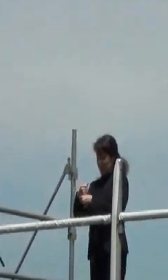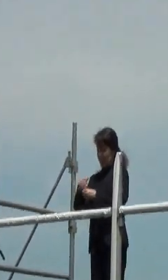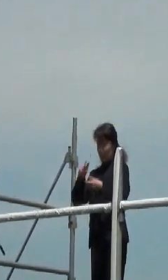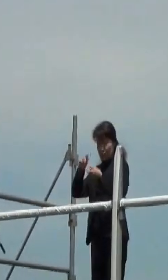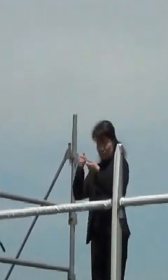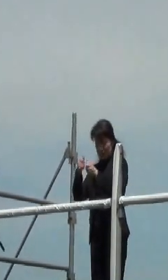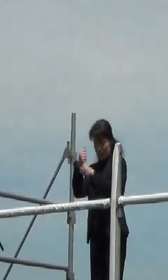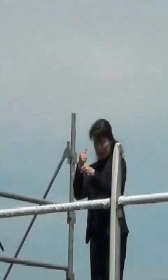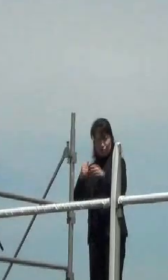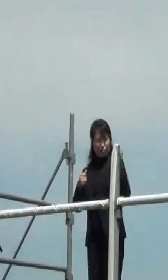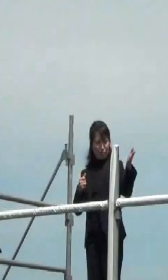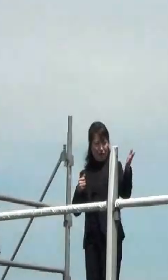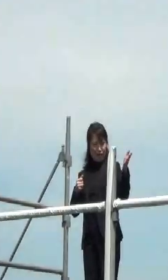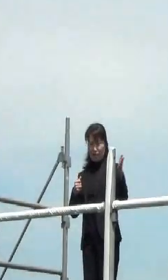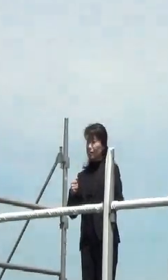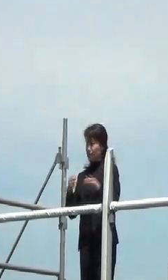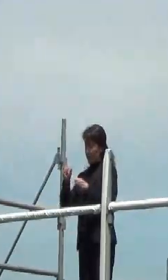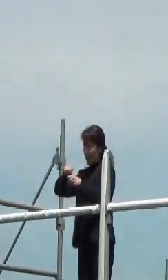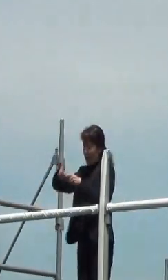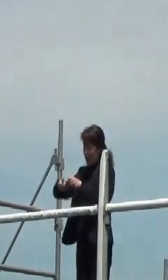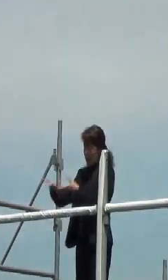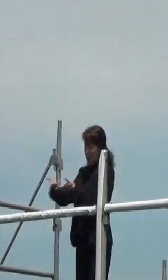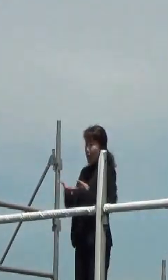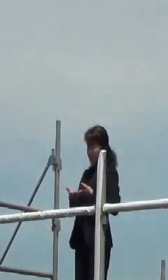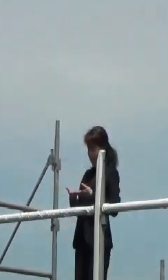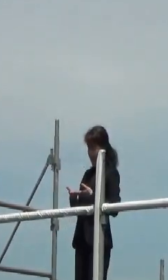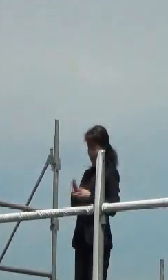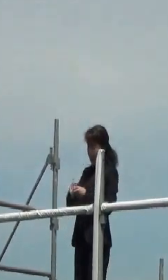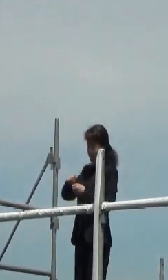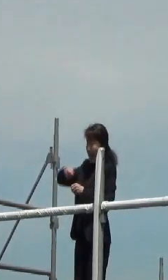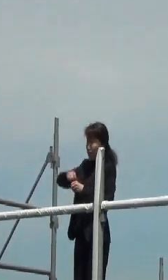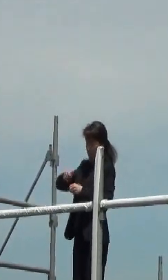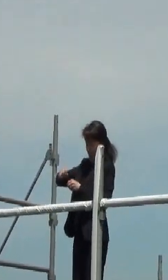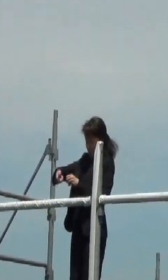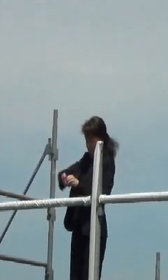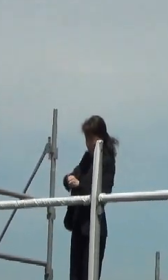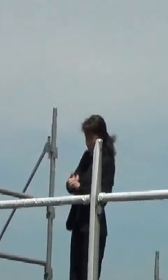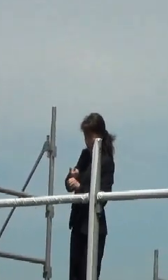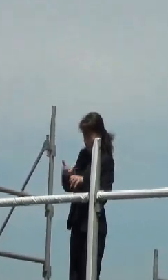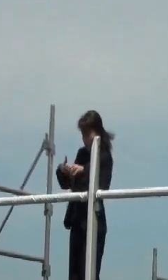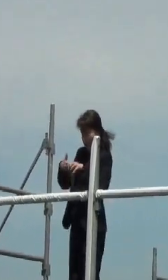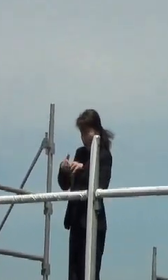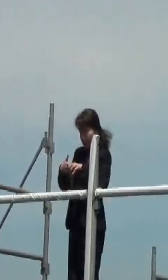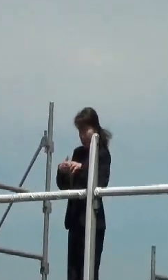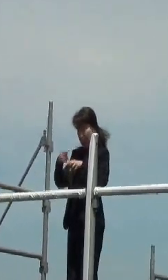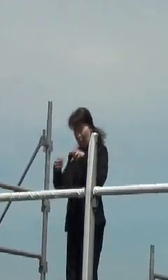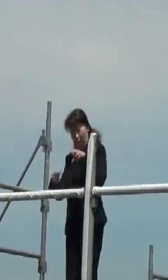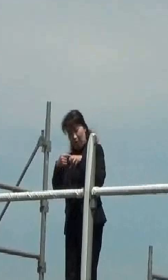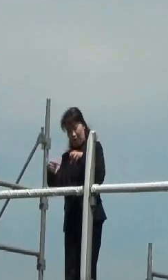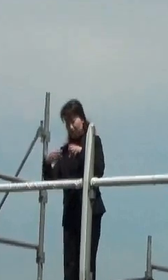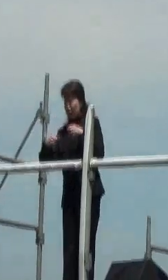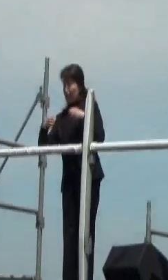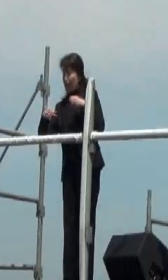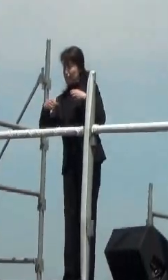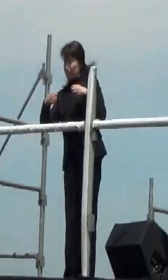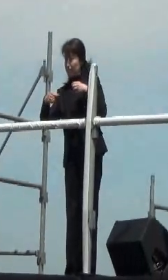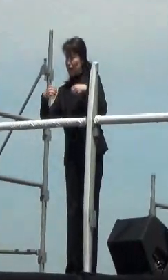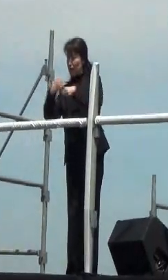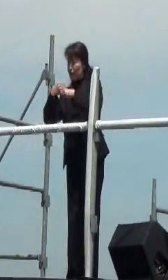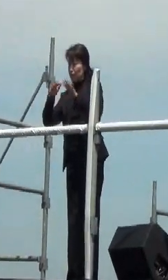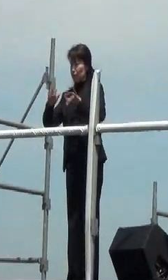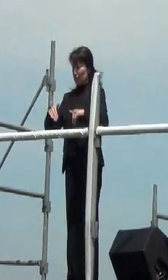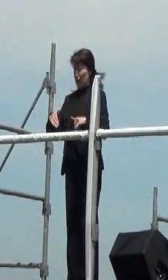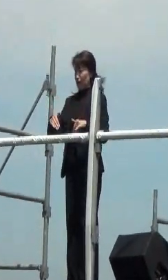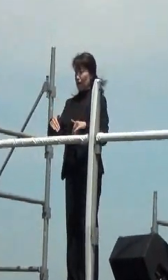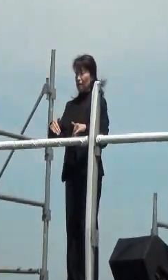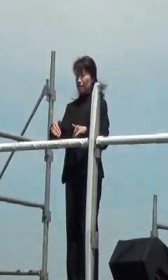作りまして、そしてこちら配給用の缶詰の缶、穴を開けて気を通しまして、そしてこちら弦ですね。こちら